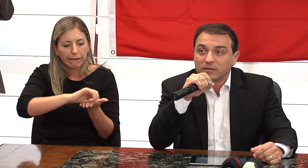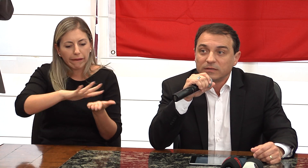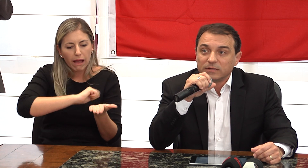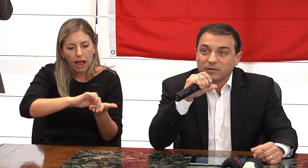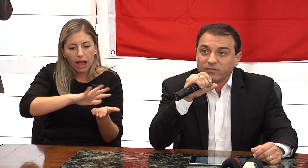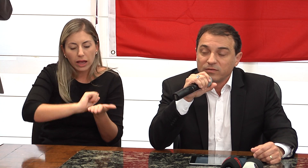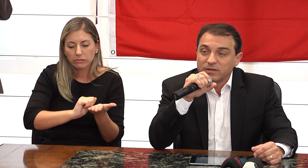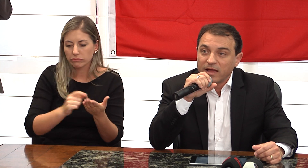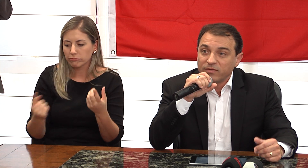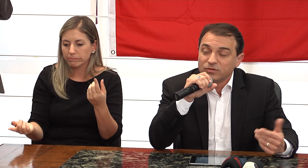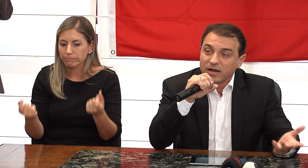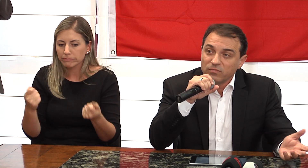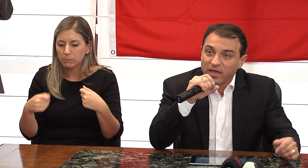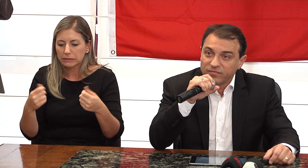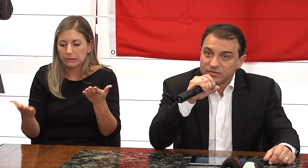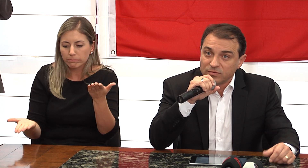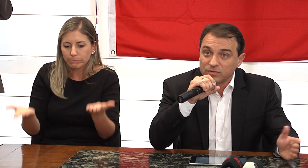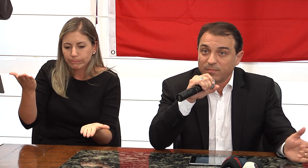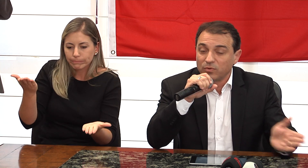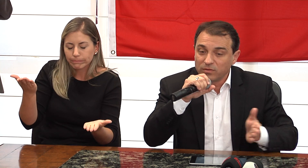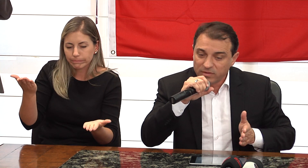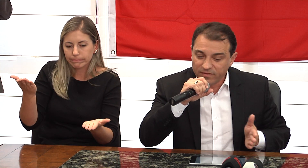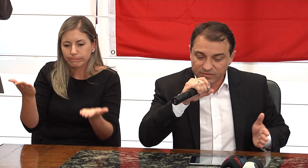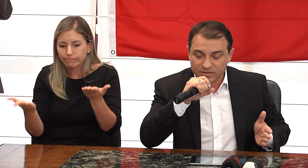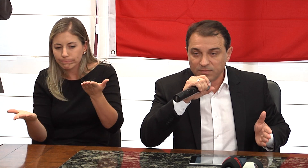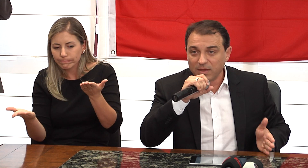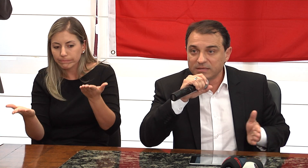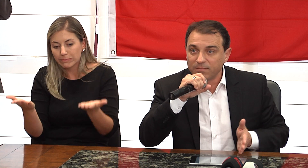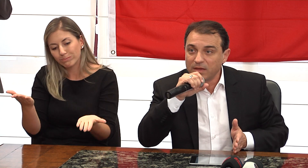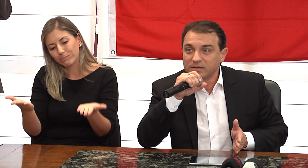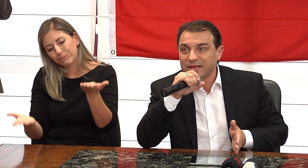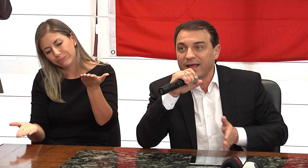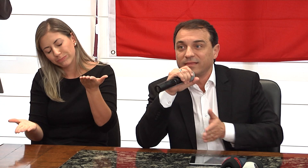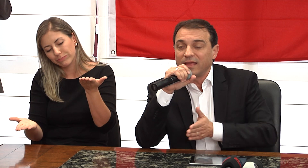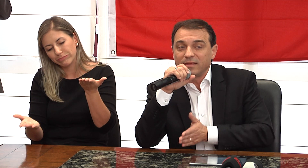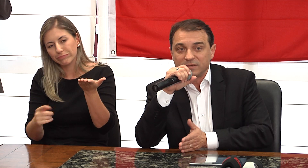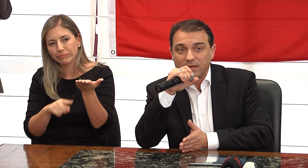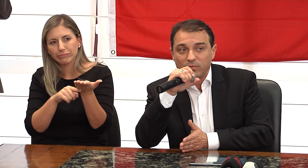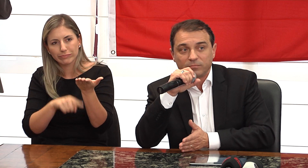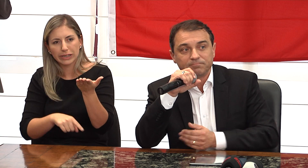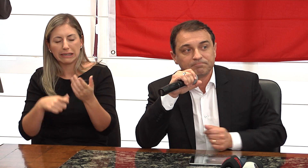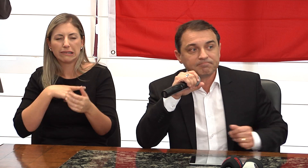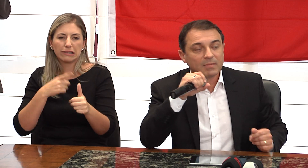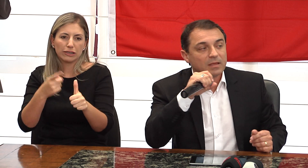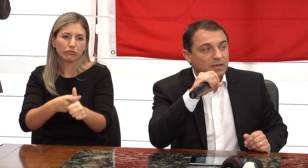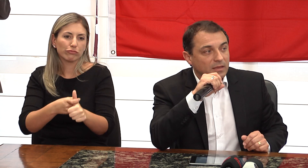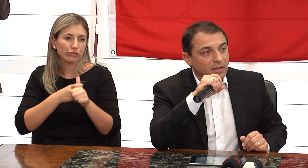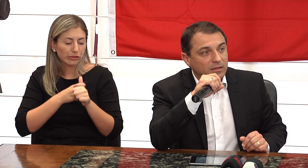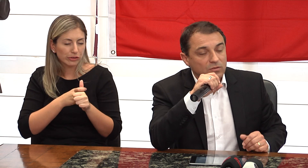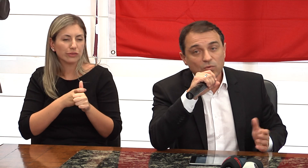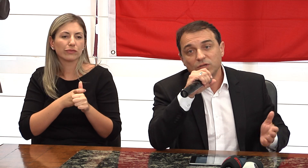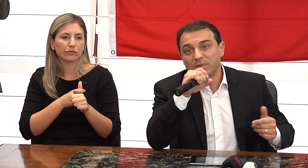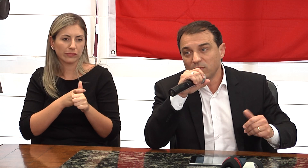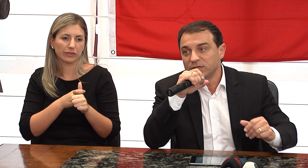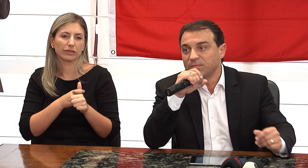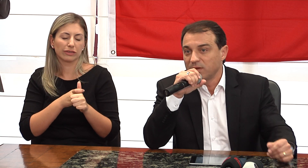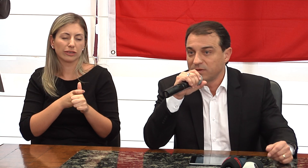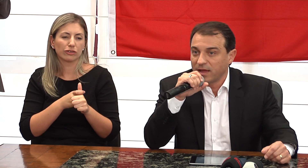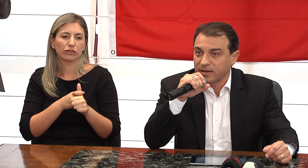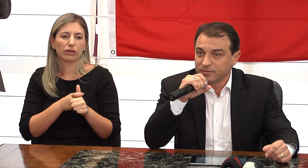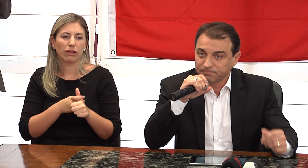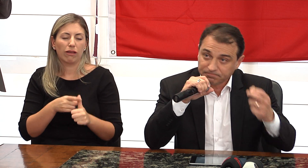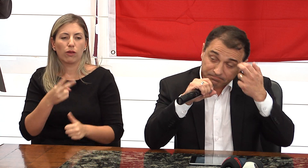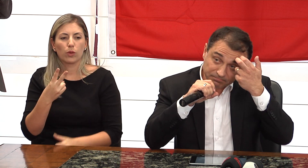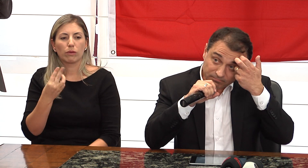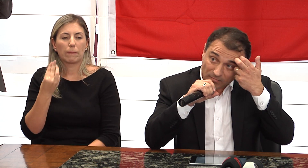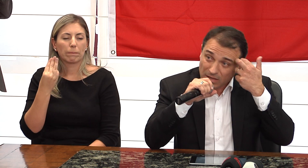ano, vai nos gerar um déficit, nos aponta um déficit de mês a mês até dezembro, de 2 milhões e meio